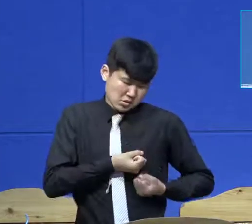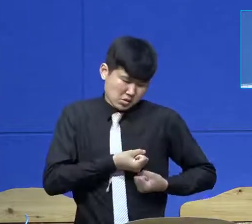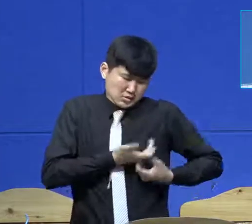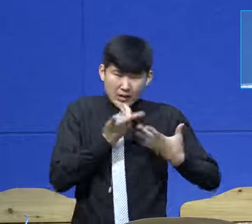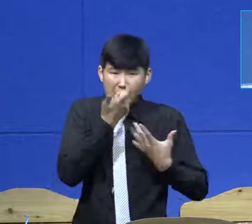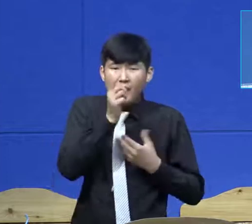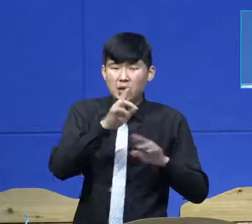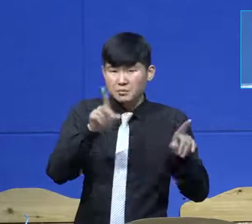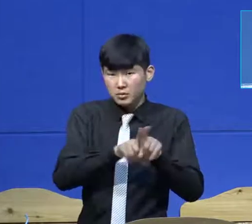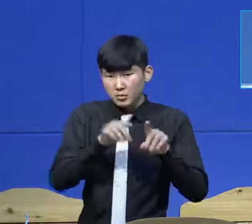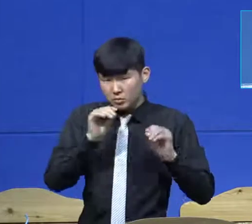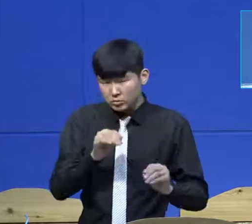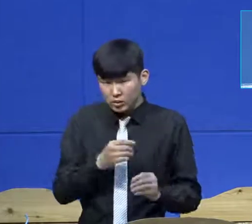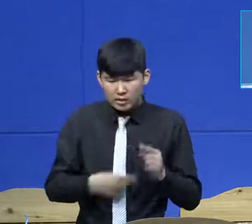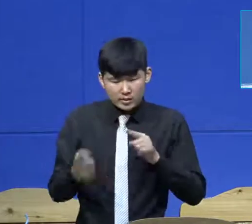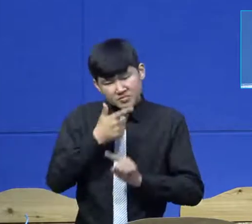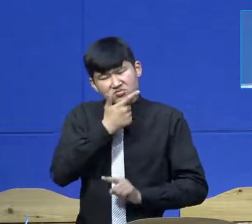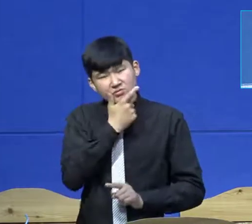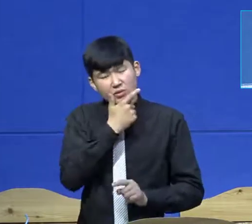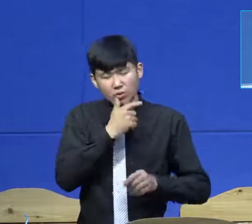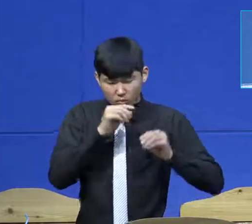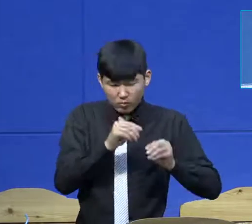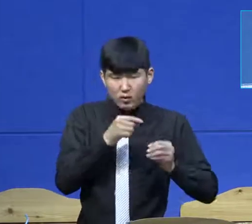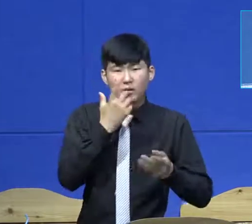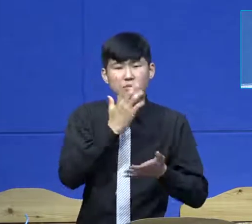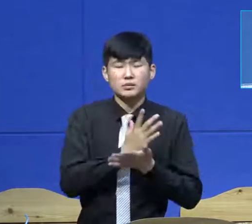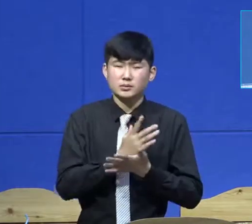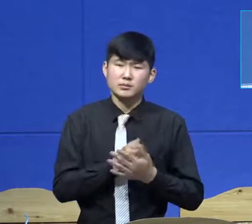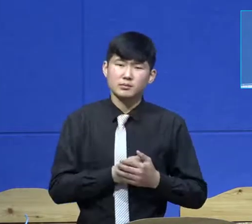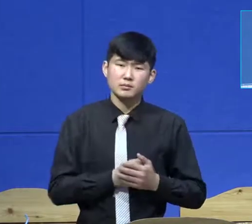болоод твчж чадахгүй, би тэсэрч чадахгүй болно гэсэн.